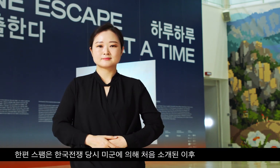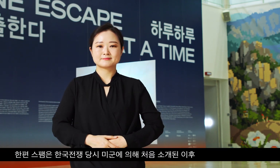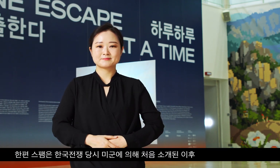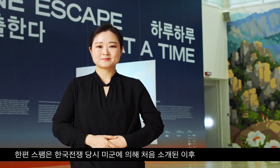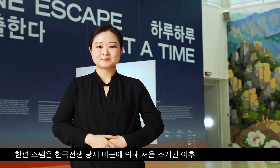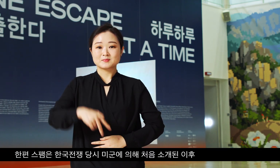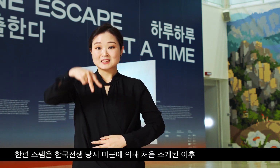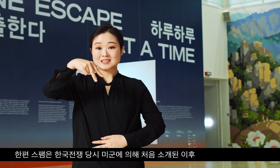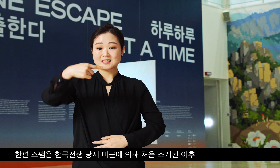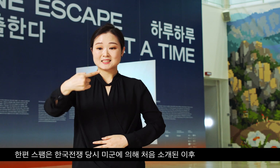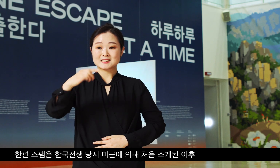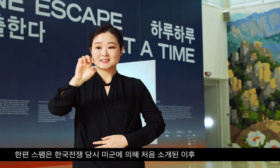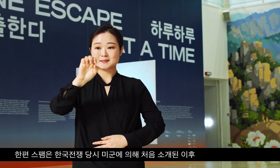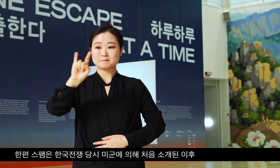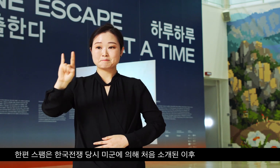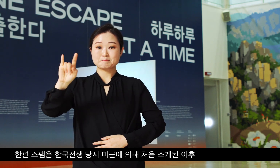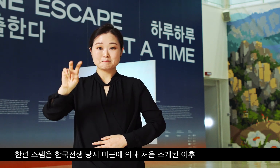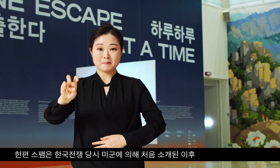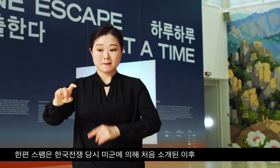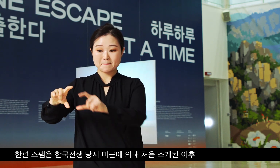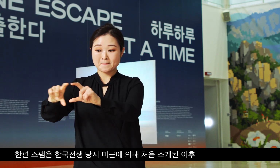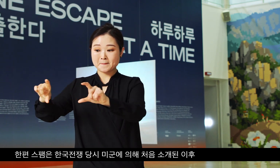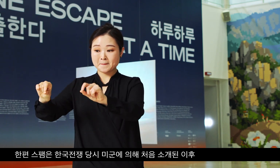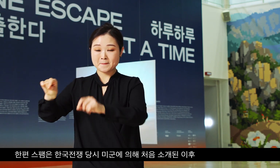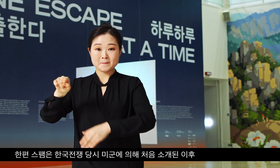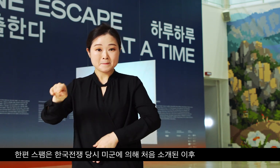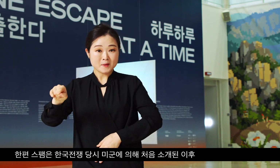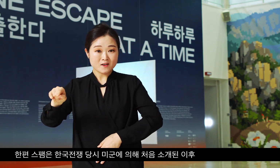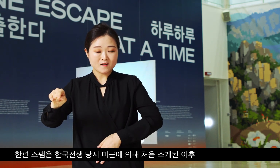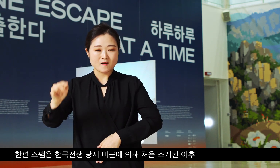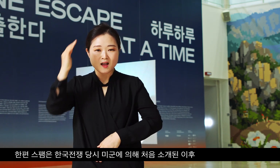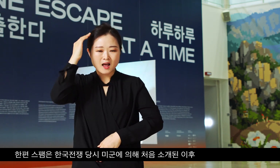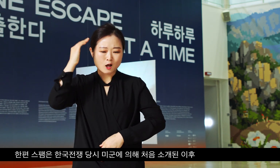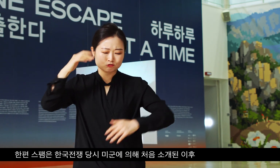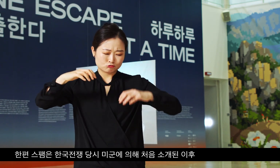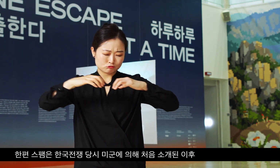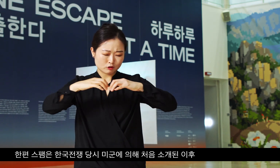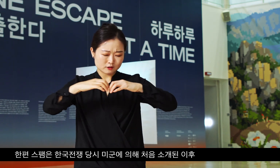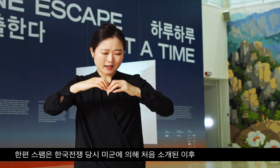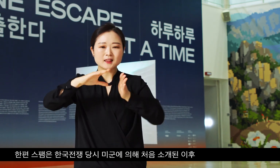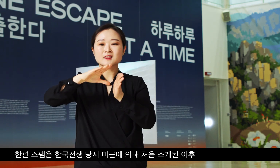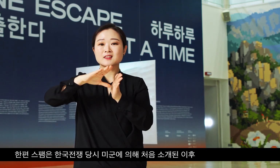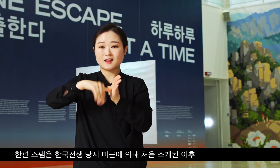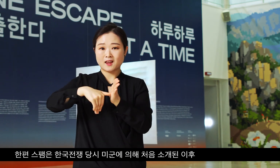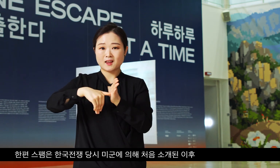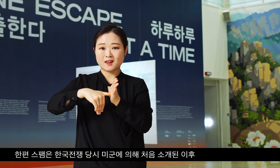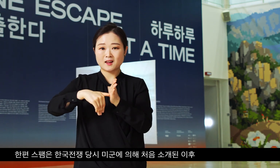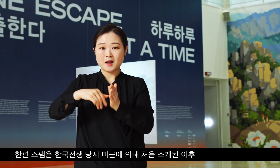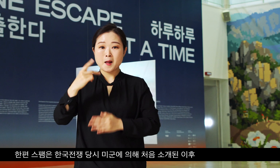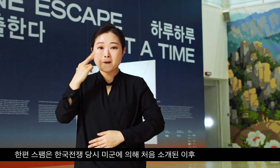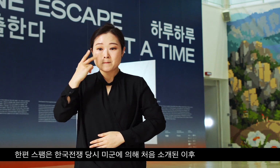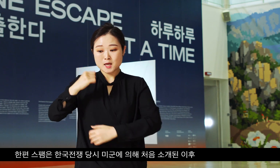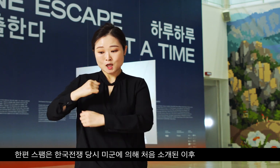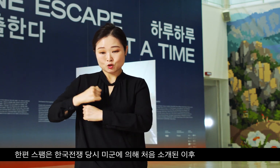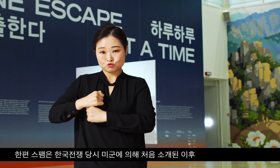한편 스팸은 한국 전쟁 당시 미군에 의해 처음 소개된 이후